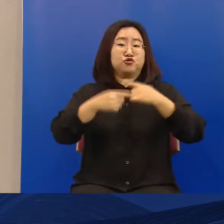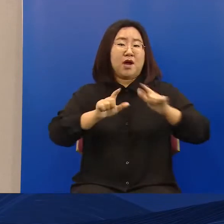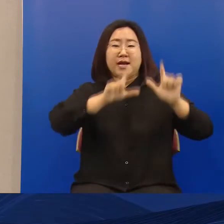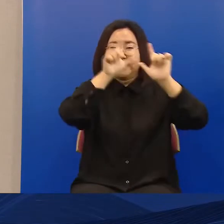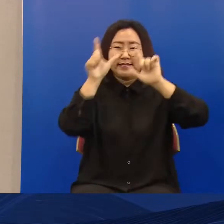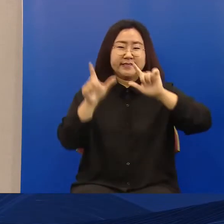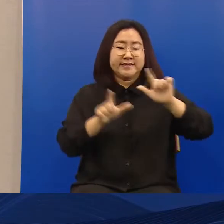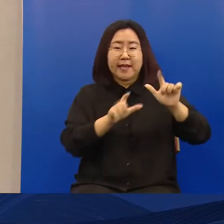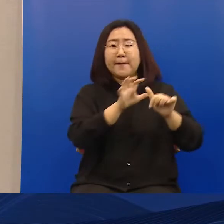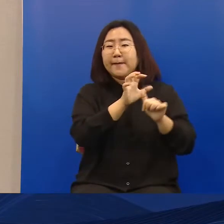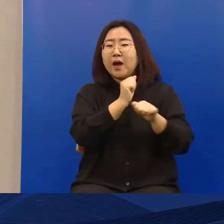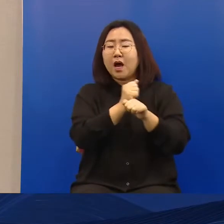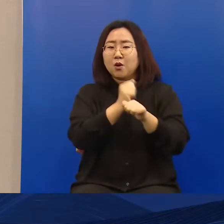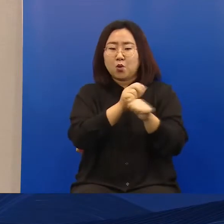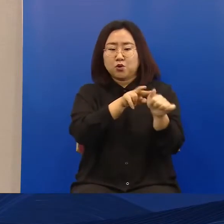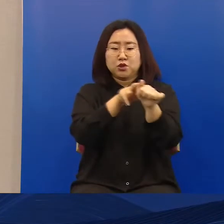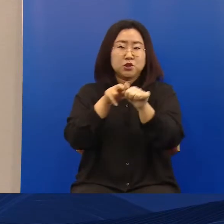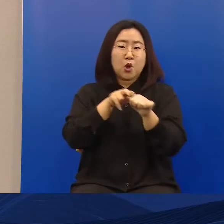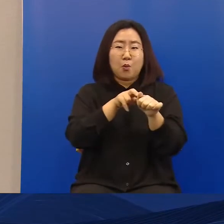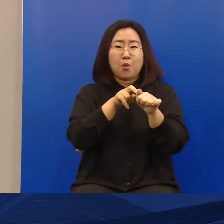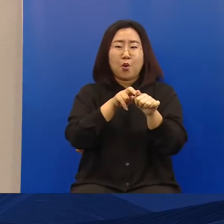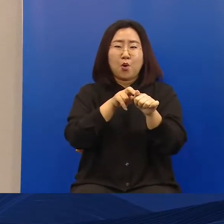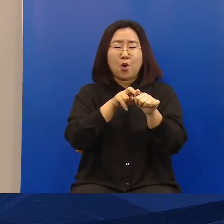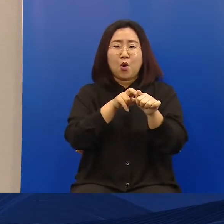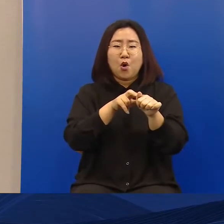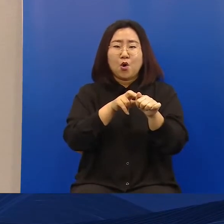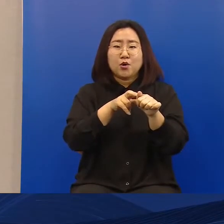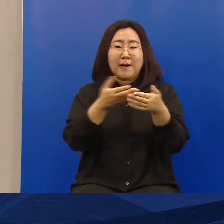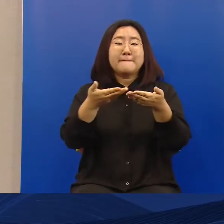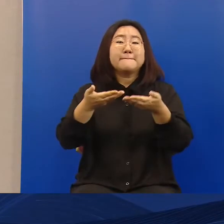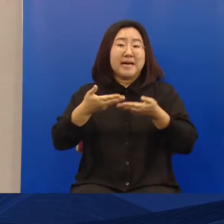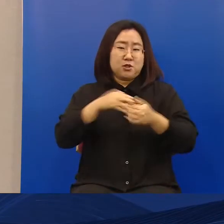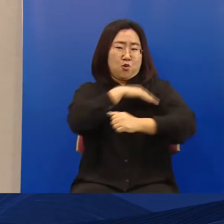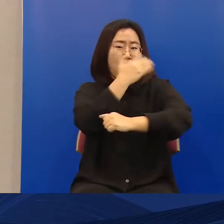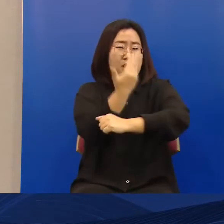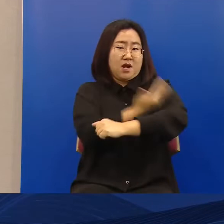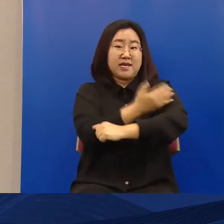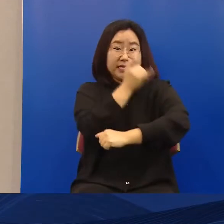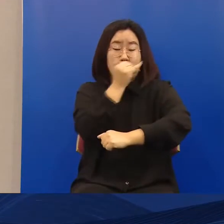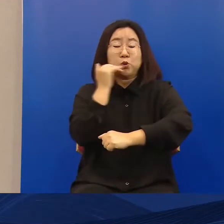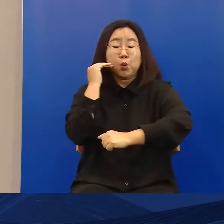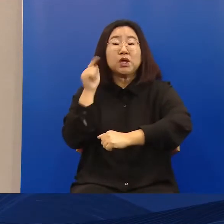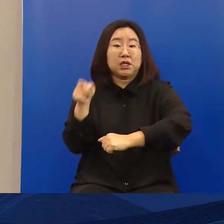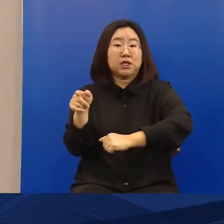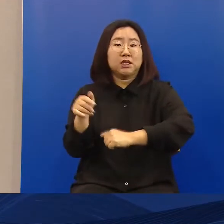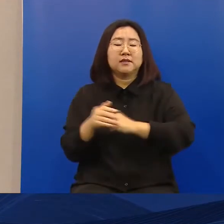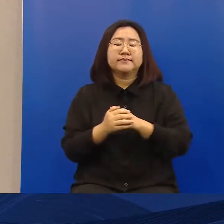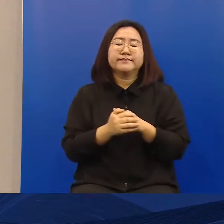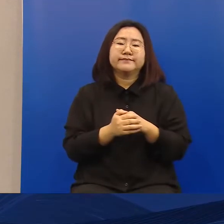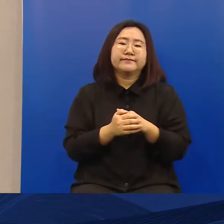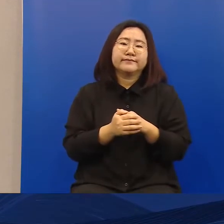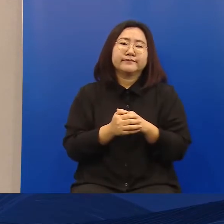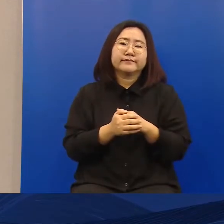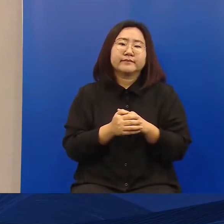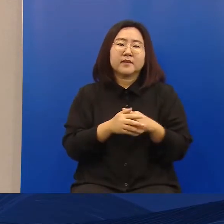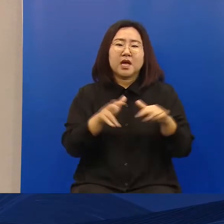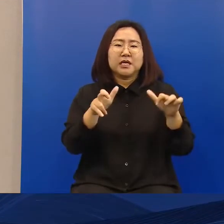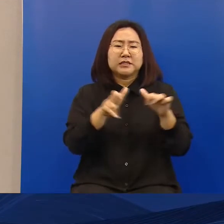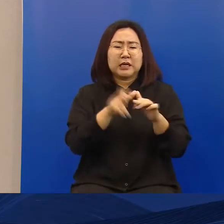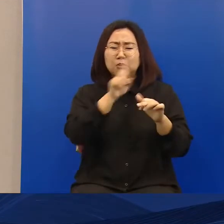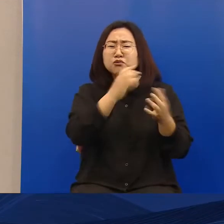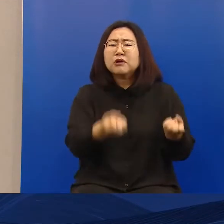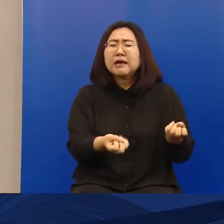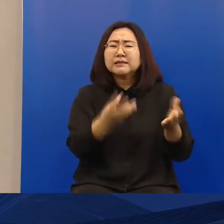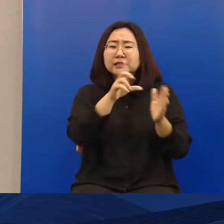삶을 영위하고 정보를 제공받을 권리가 있다, 농인들에게는. 그러니까 이제는 장애인 무슨